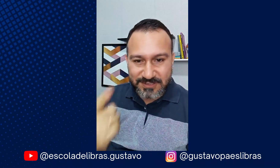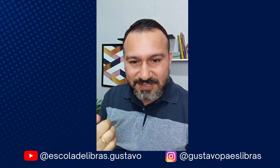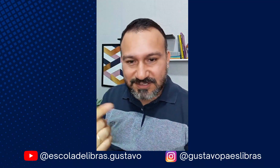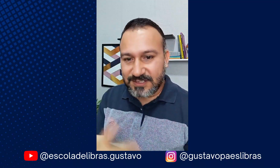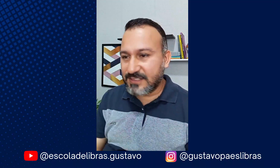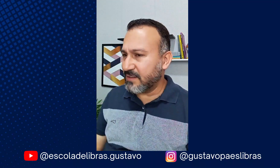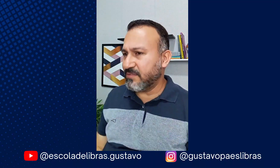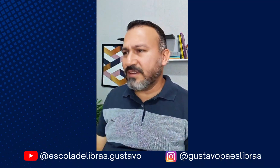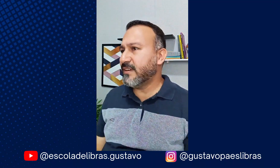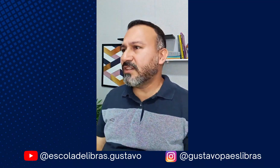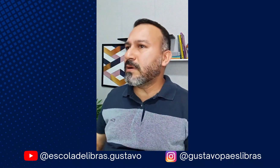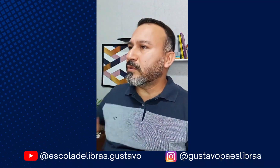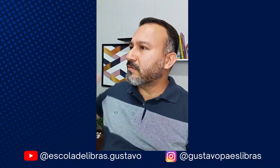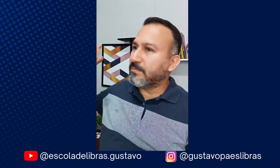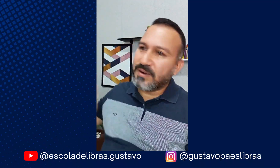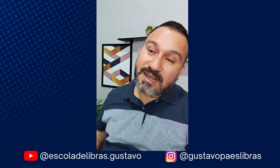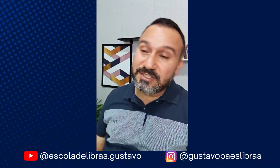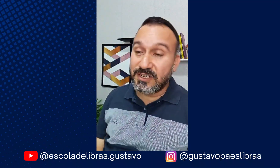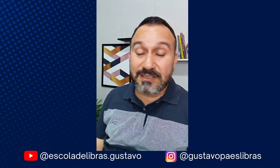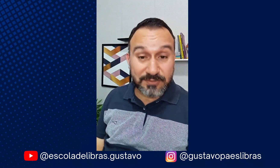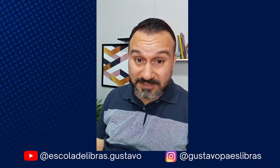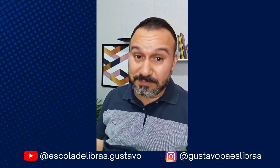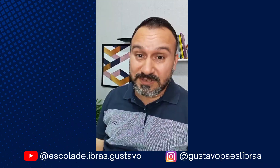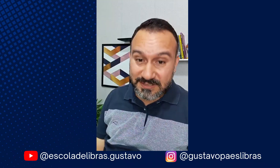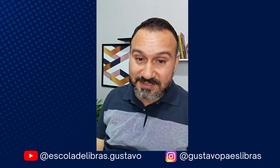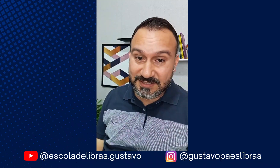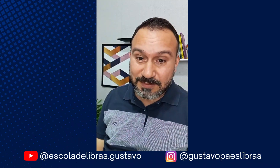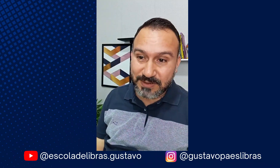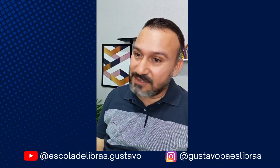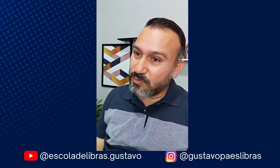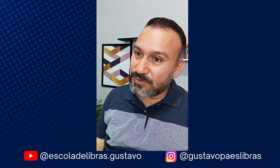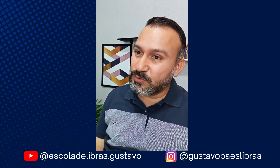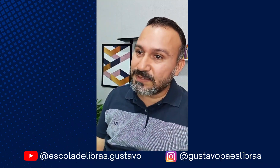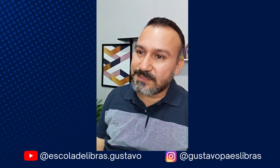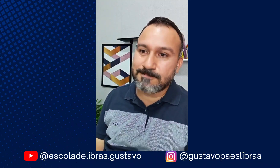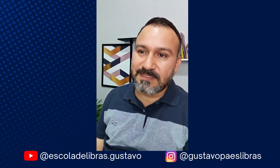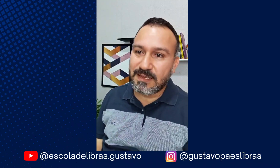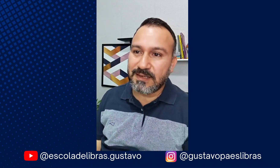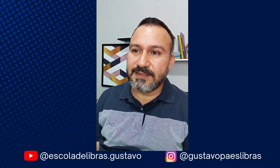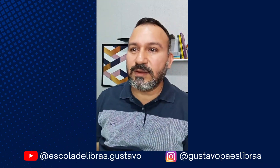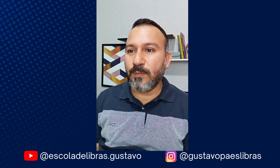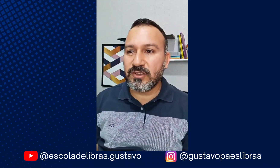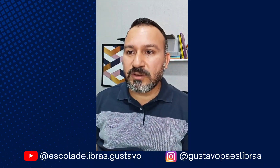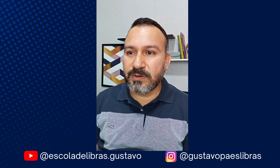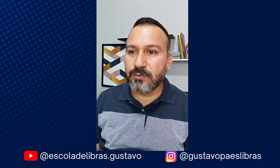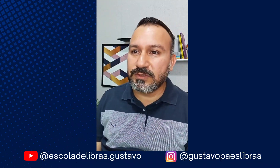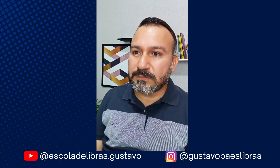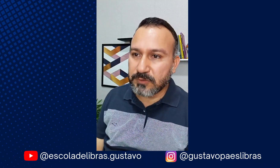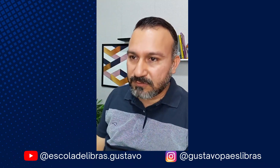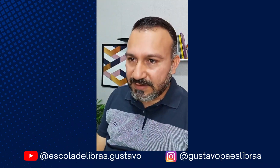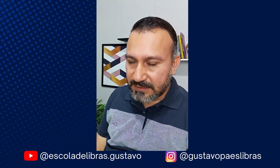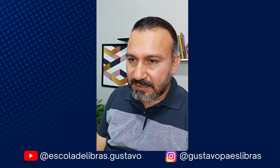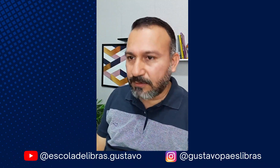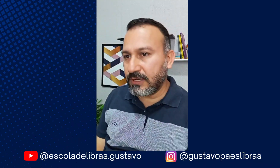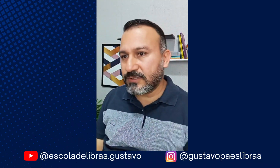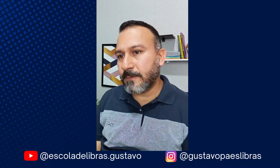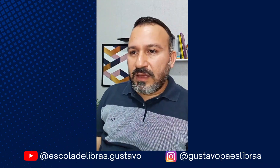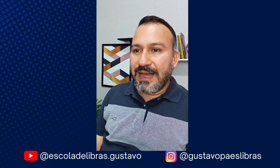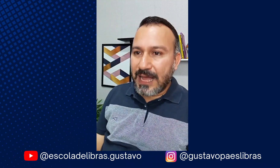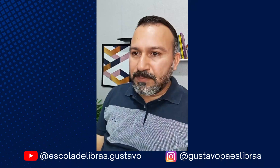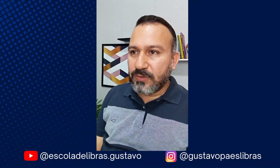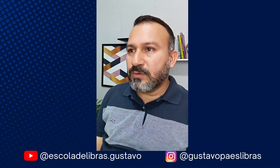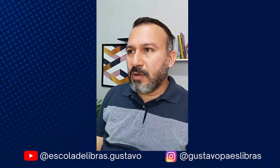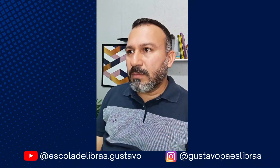para você se inscrever, vai ter uma prova prática e você precisa aprender o quanto antes. Então, realmente é uma pergunta muito válida. Olha